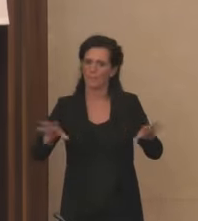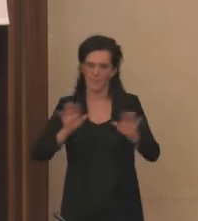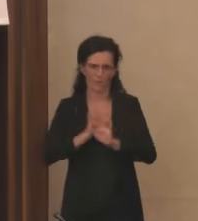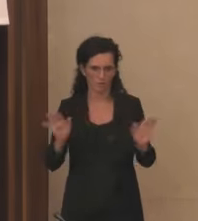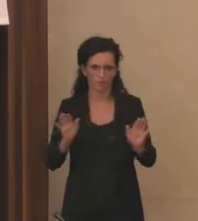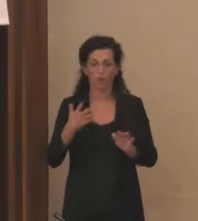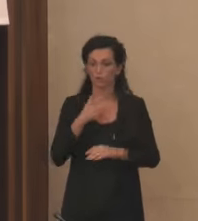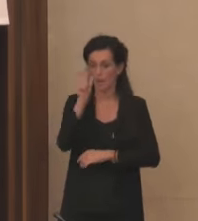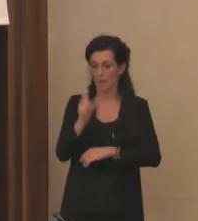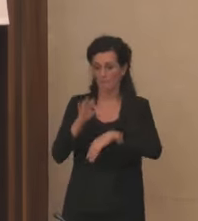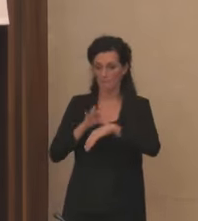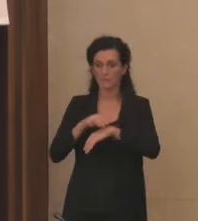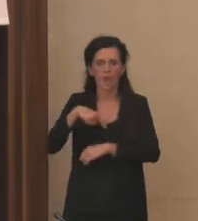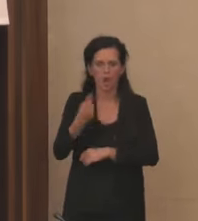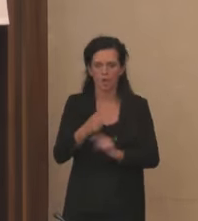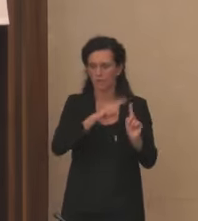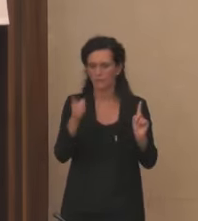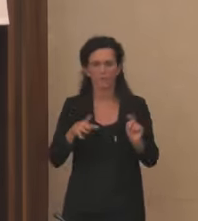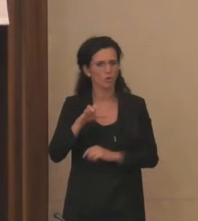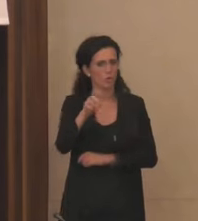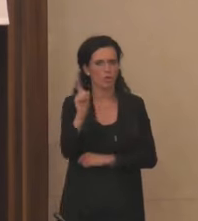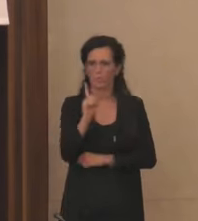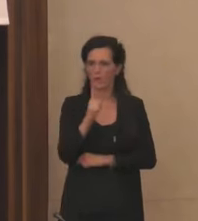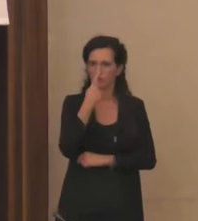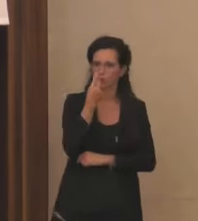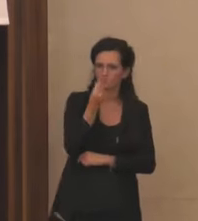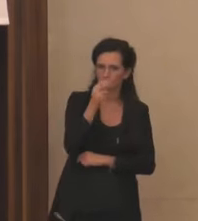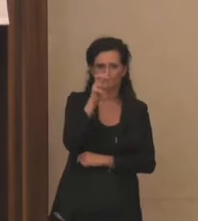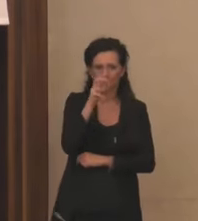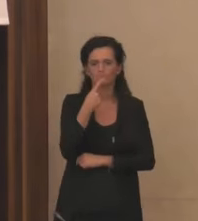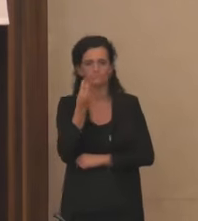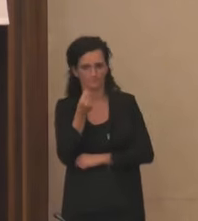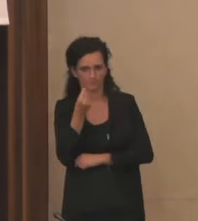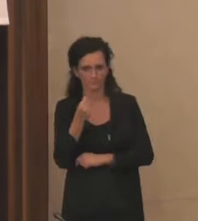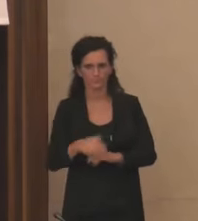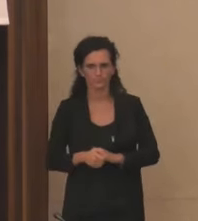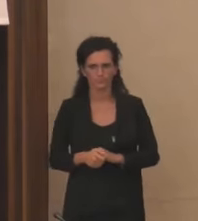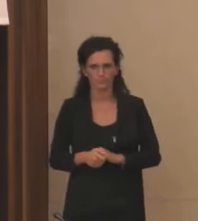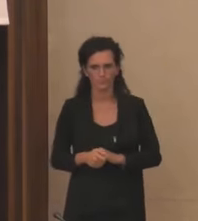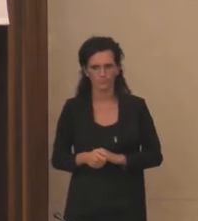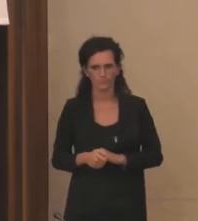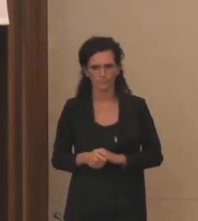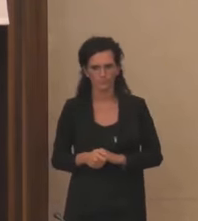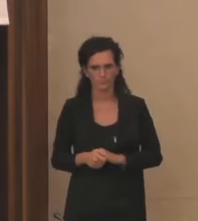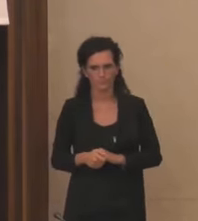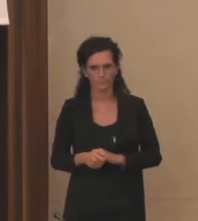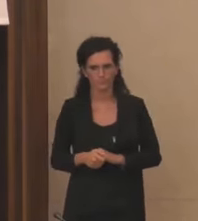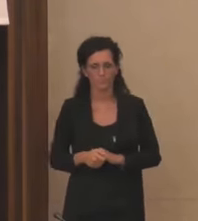recuperato completamente il gusto e l'olfatto, stanno facendo delle terapie sperimentali qui in Italia.